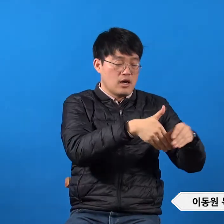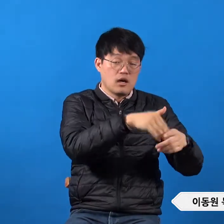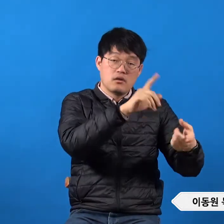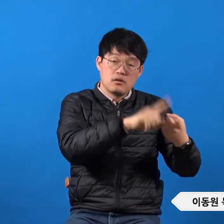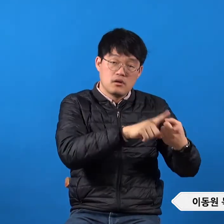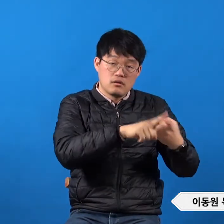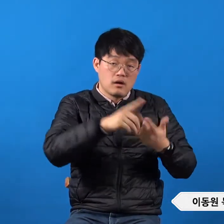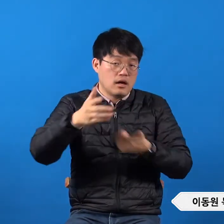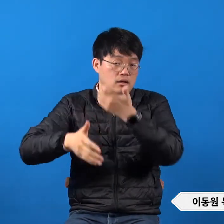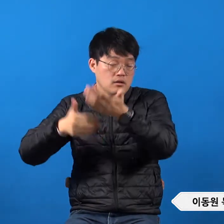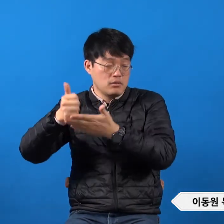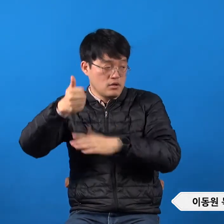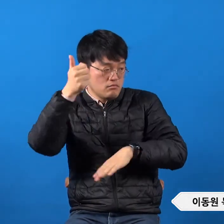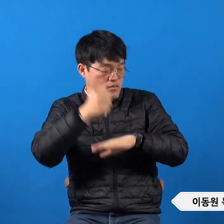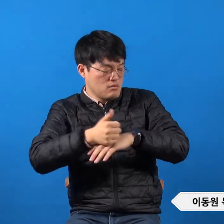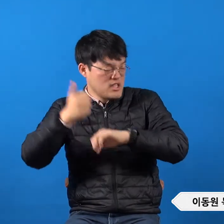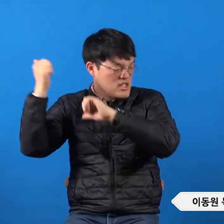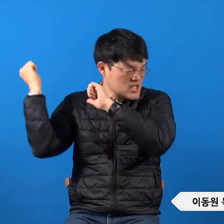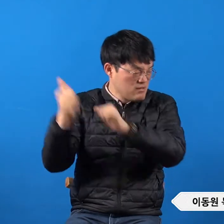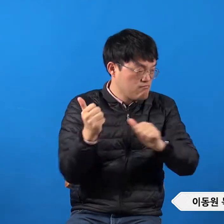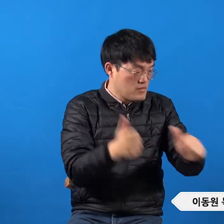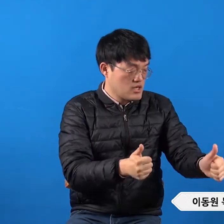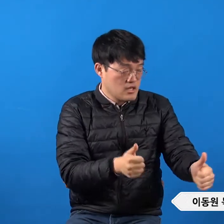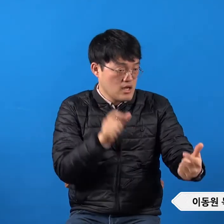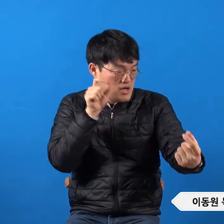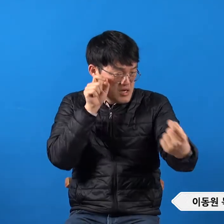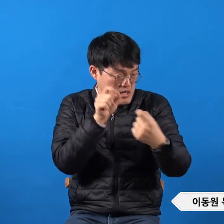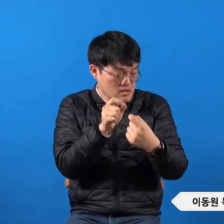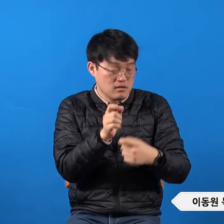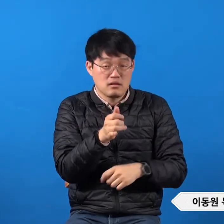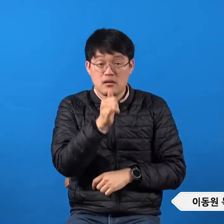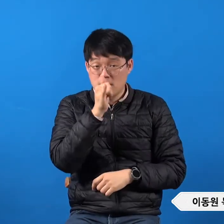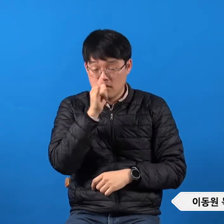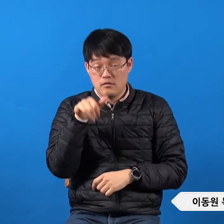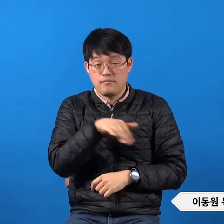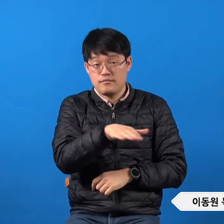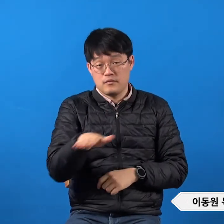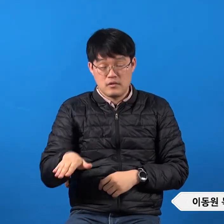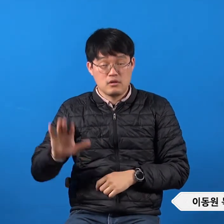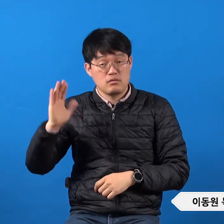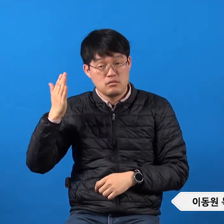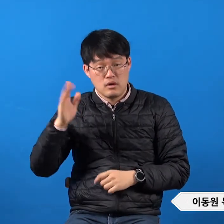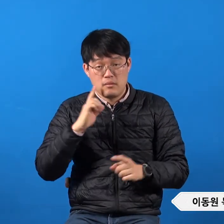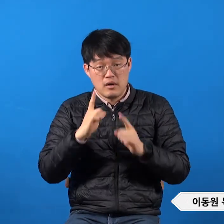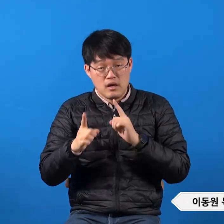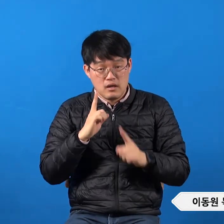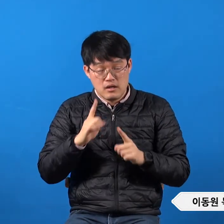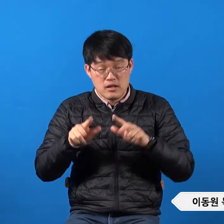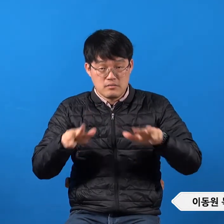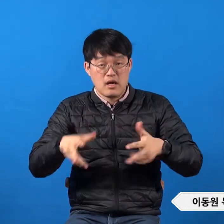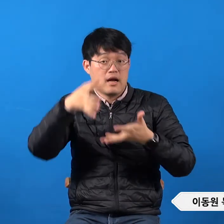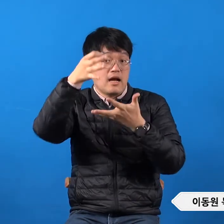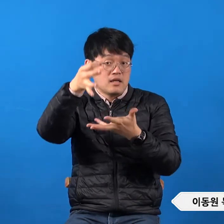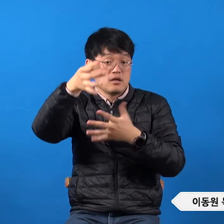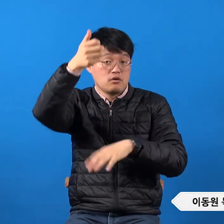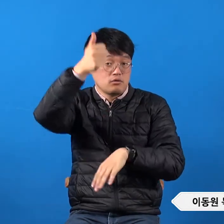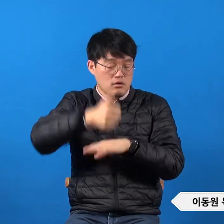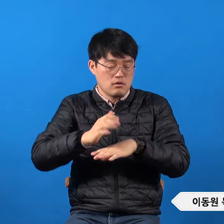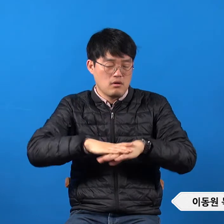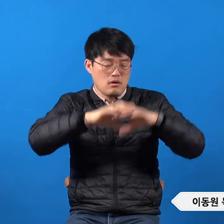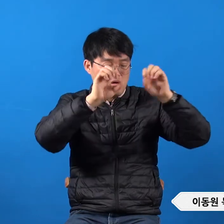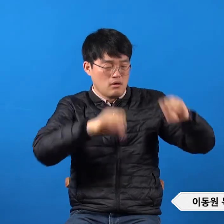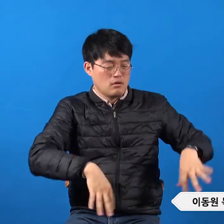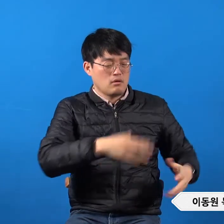이런 문화에 대해서 하나님이 마지막 심판을 할 거라는 것. 오늘 우리가 추구하는 많은 사람들이 가치라는 것은 결국